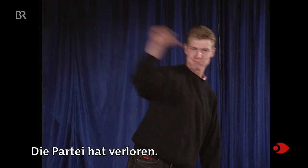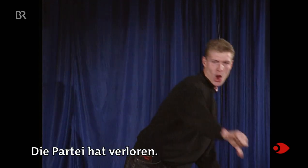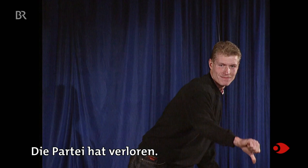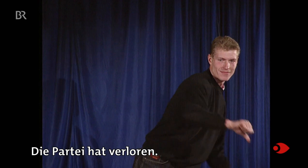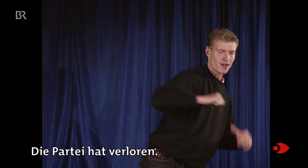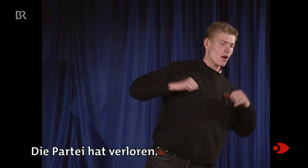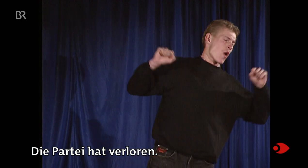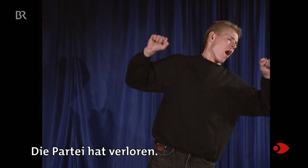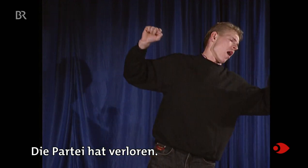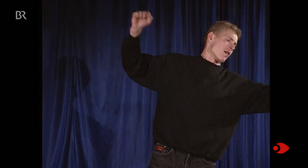hat verloren.